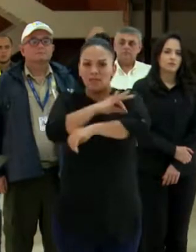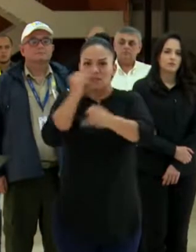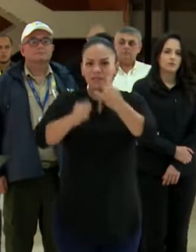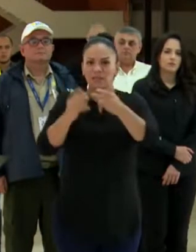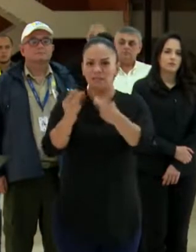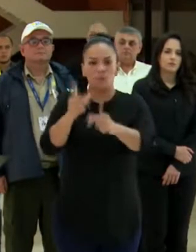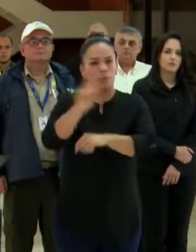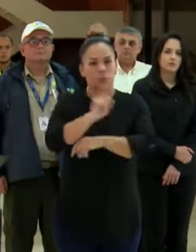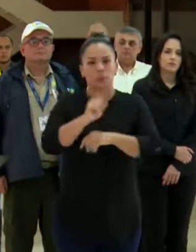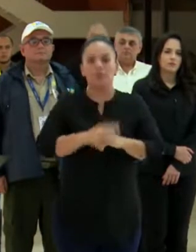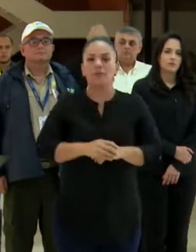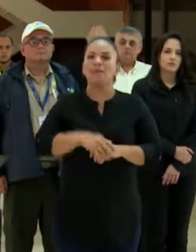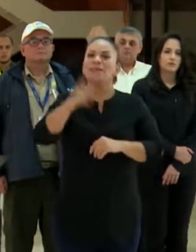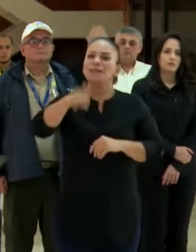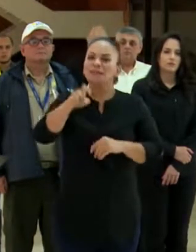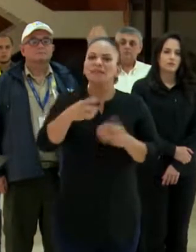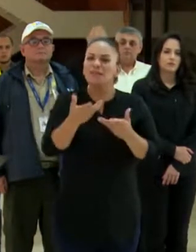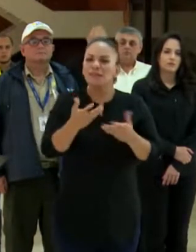necesita son